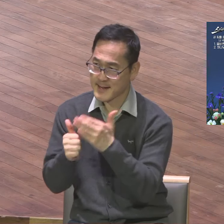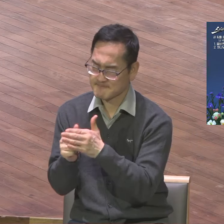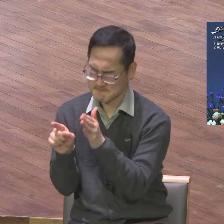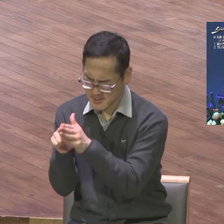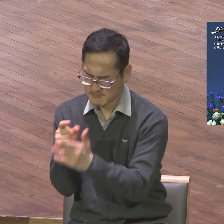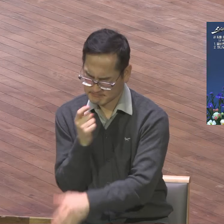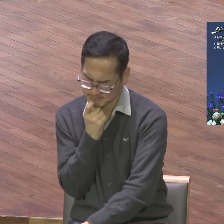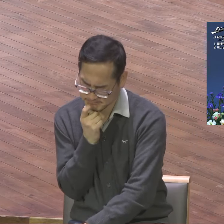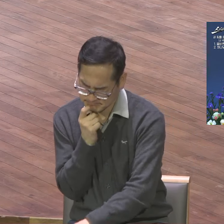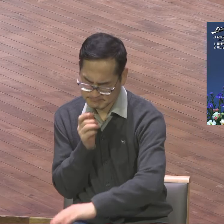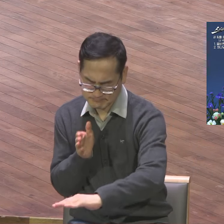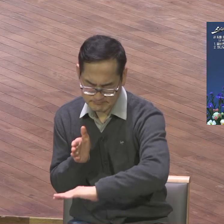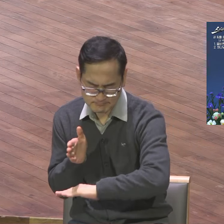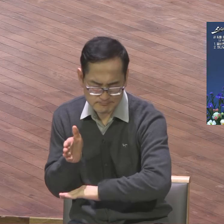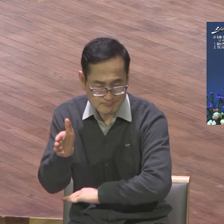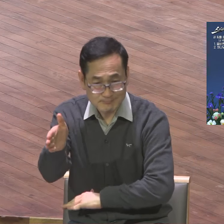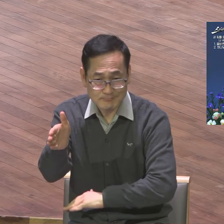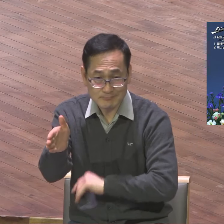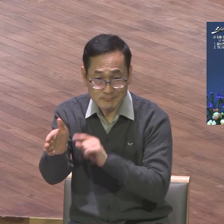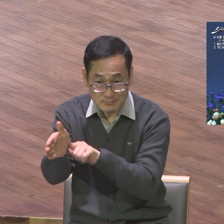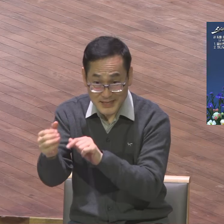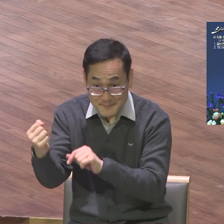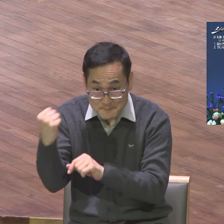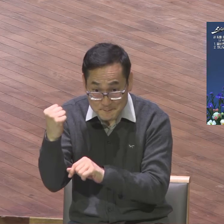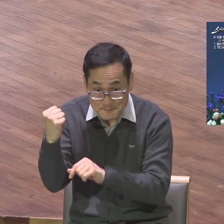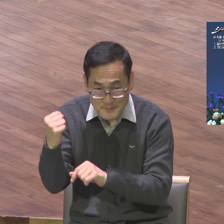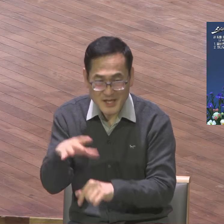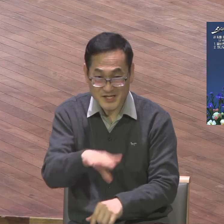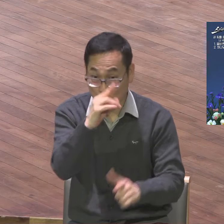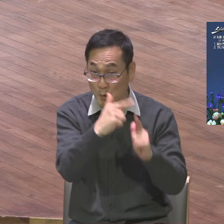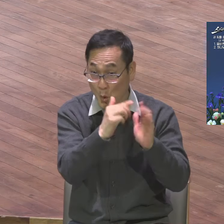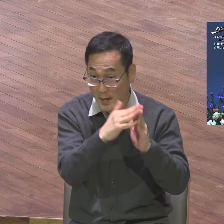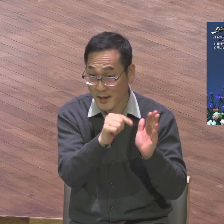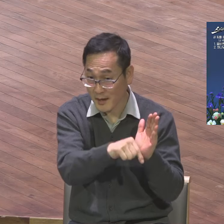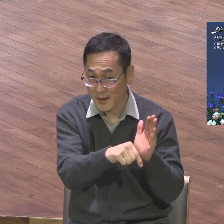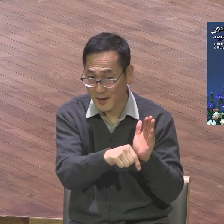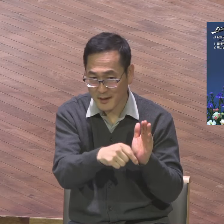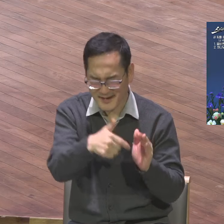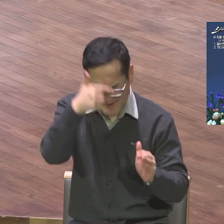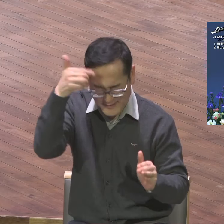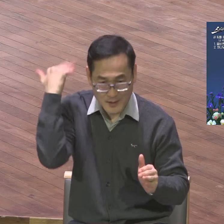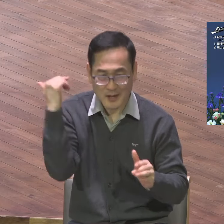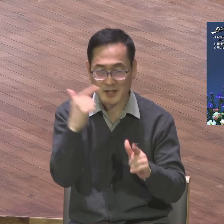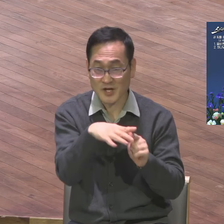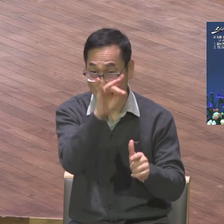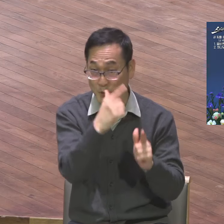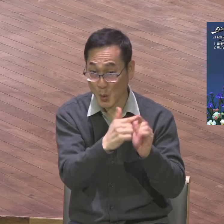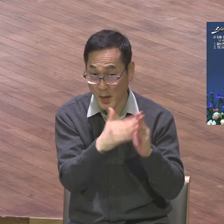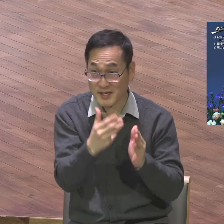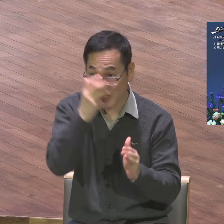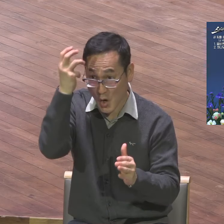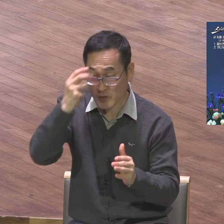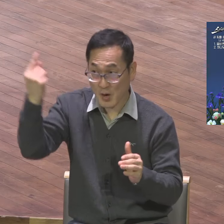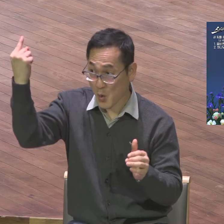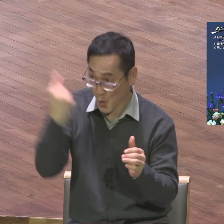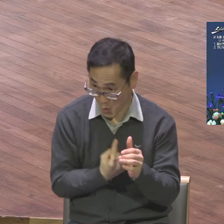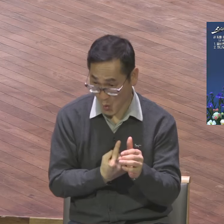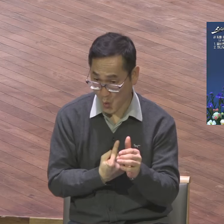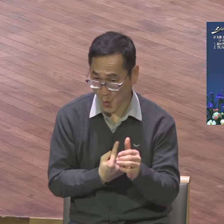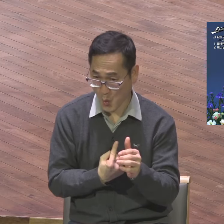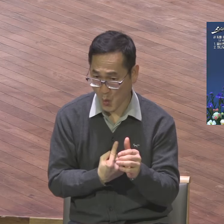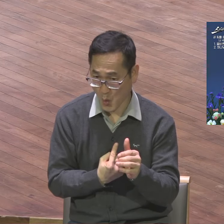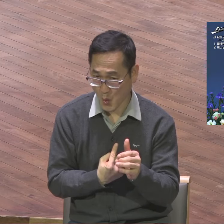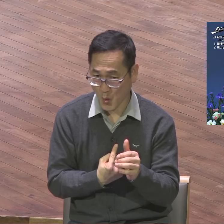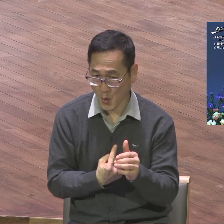초대교회 역사가요 바로 성령에 붙잡힌 사람들의 역사입니다. 성령의 인도받은